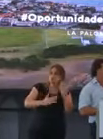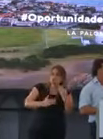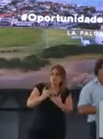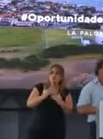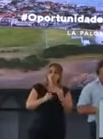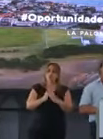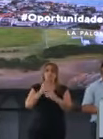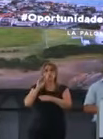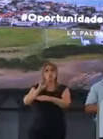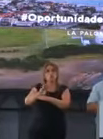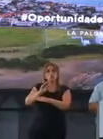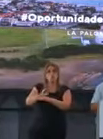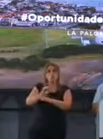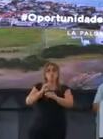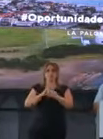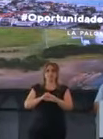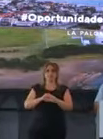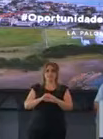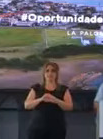de la cultura